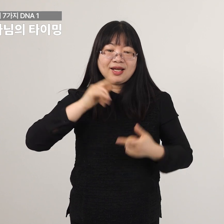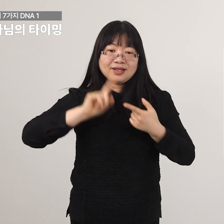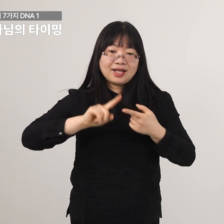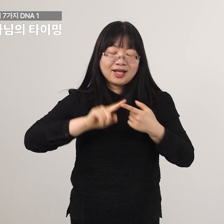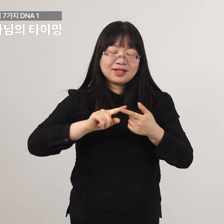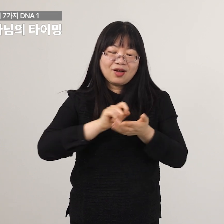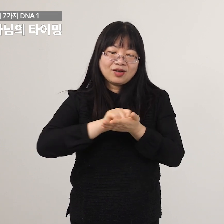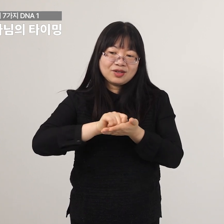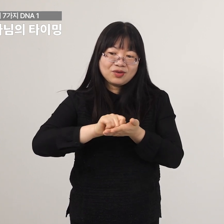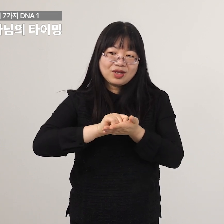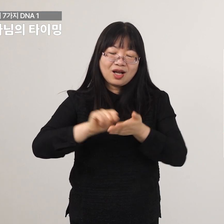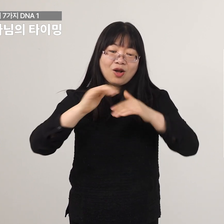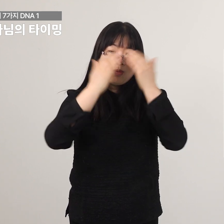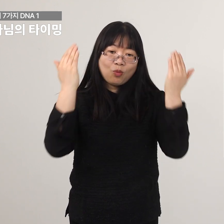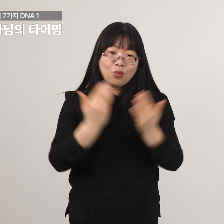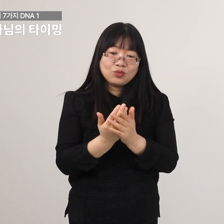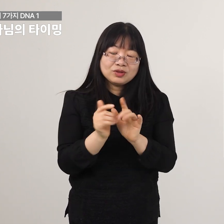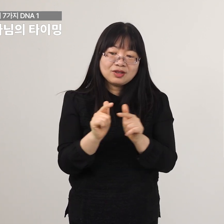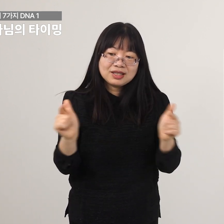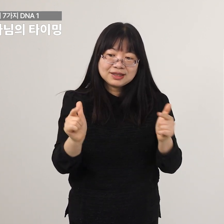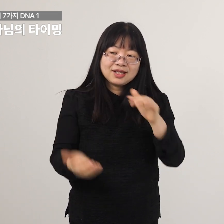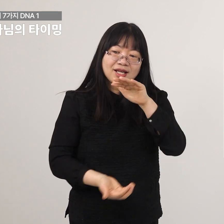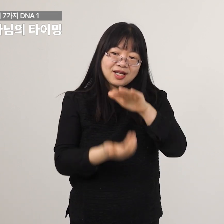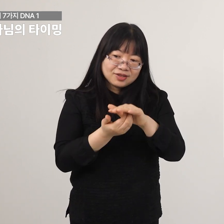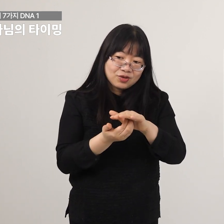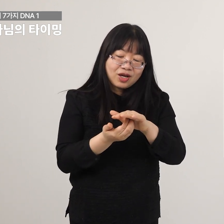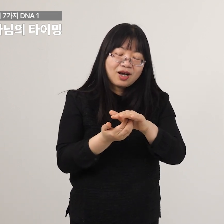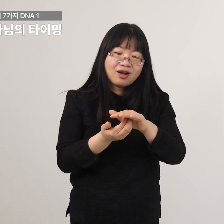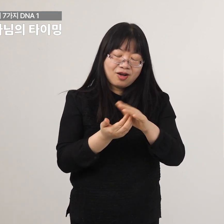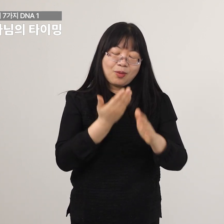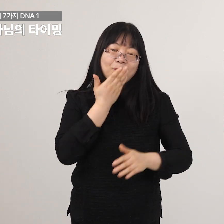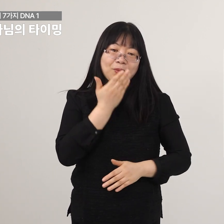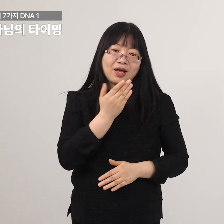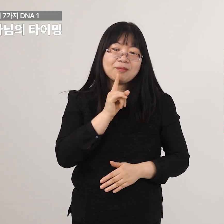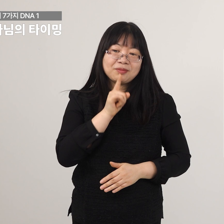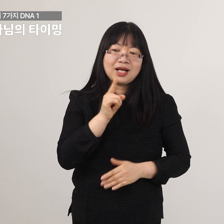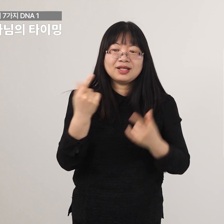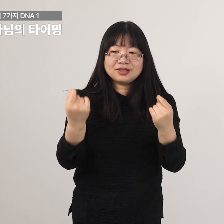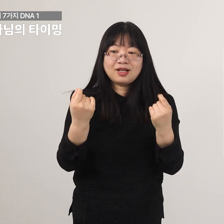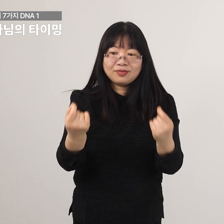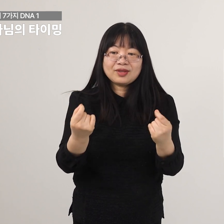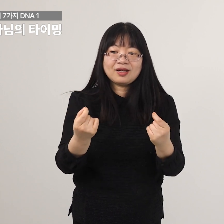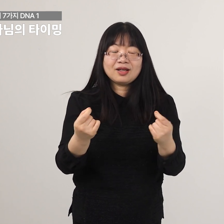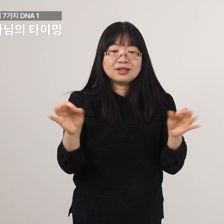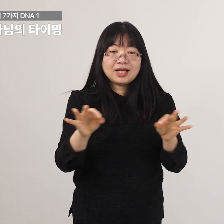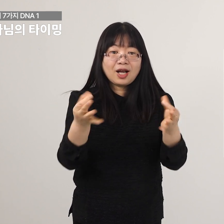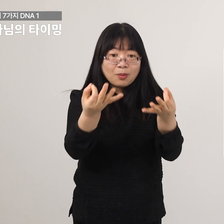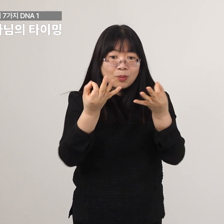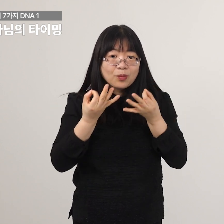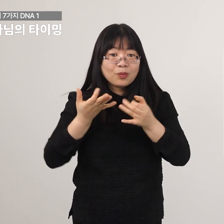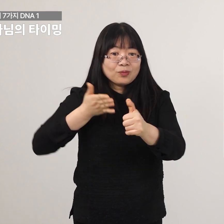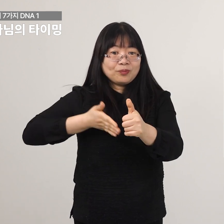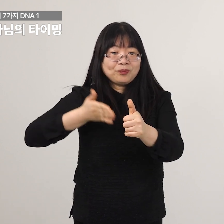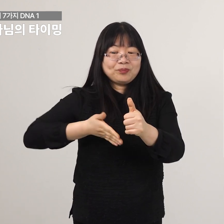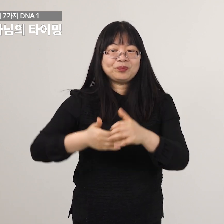가리켜 기록된 모든 것이 이루어져야 하리라 한 말이 이것이라. 자, 앞을 잠깐